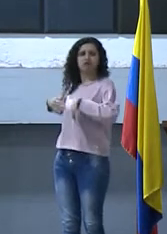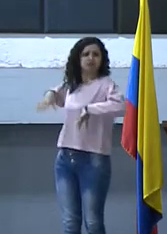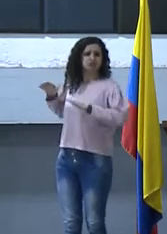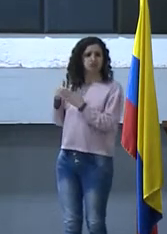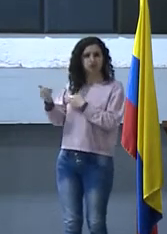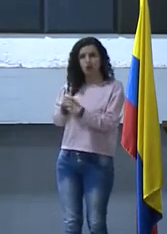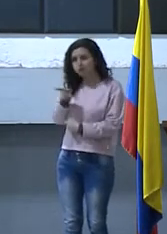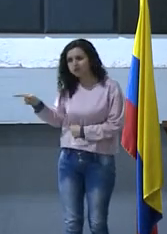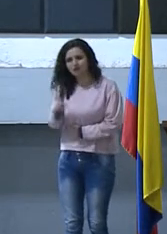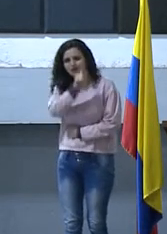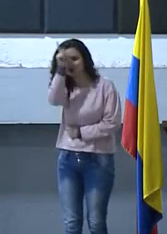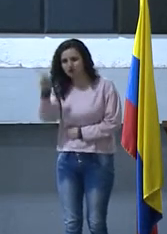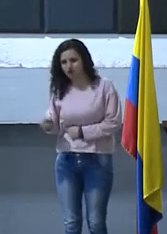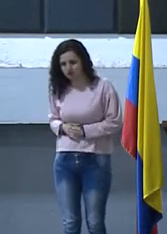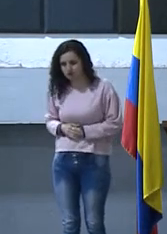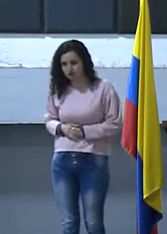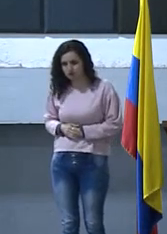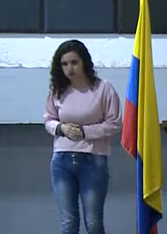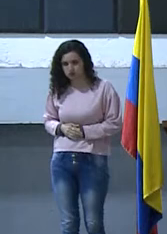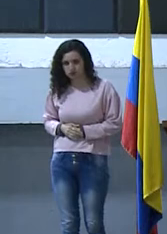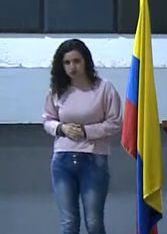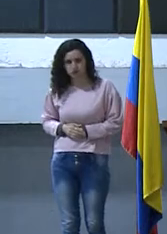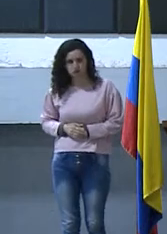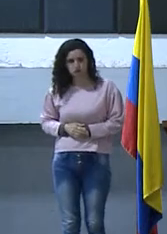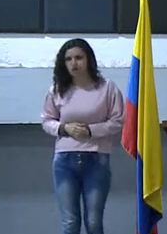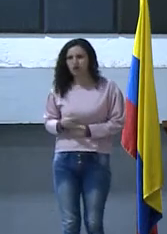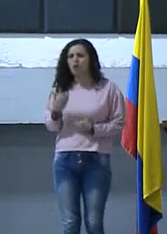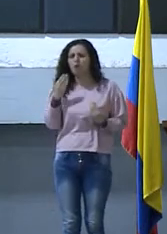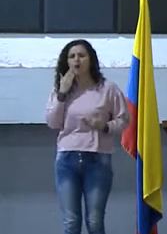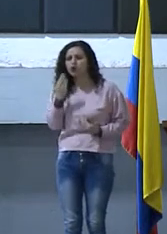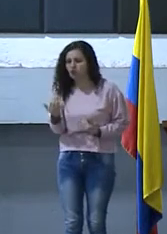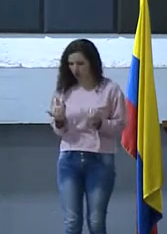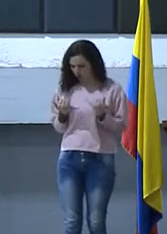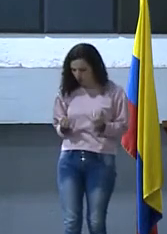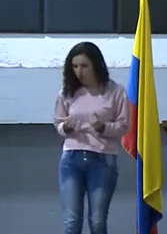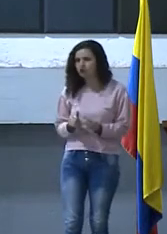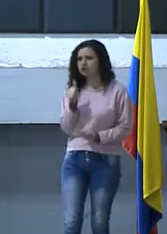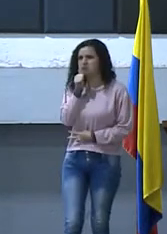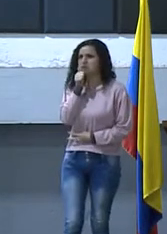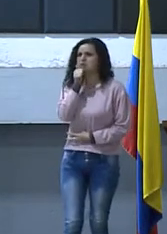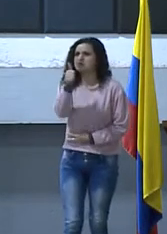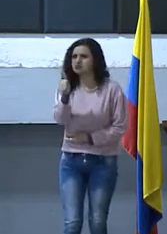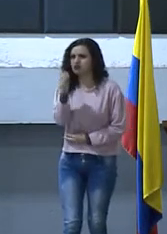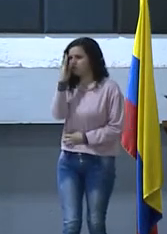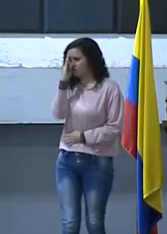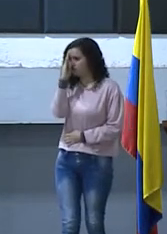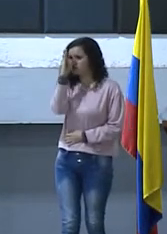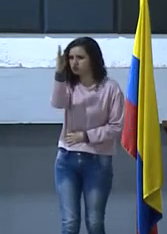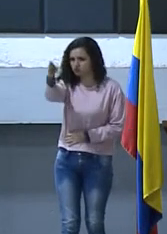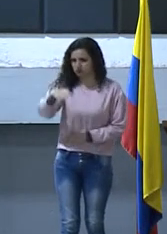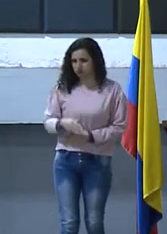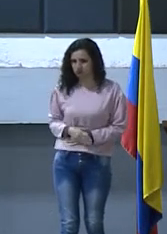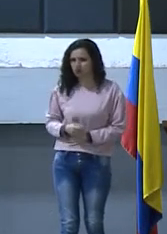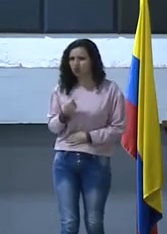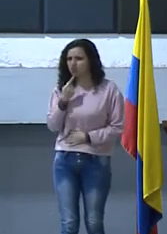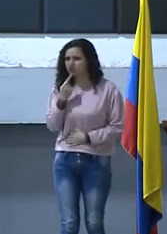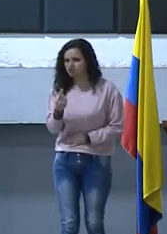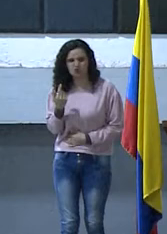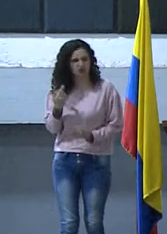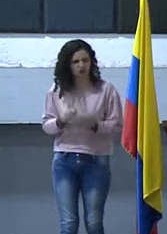ellas para hoy para mañana para nuestro porvenir decimos